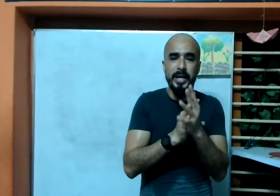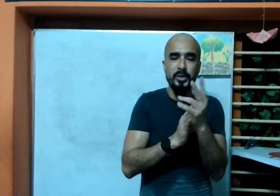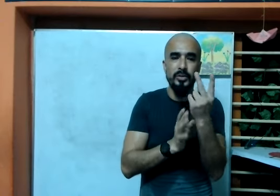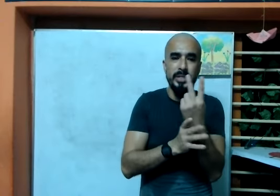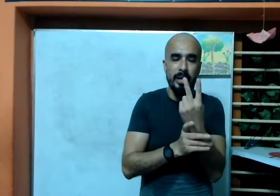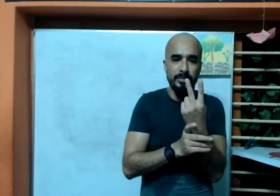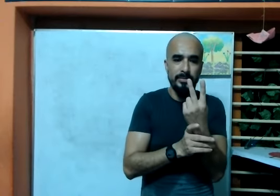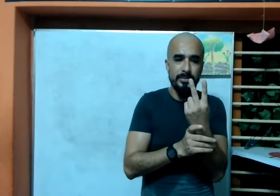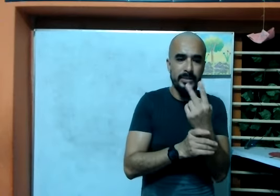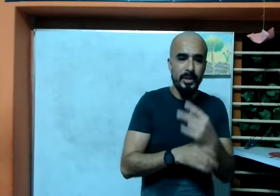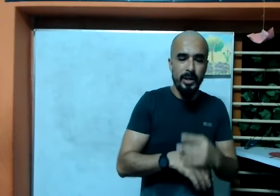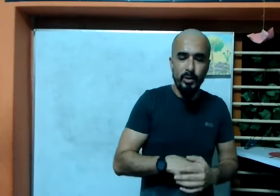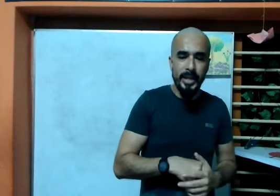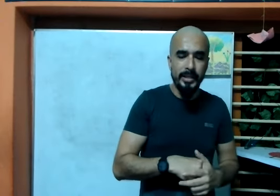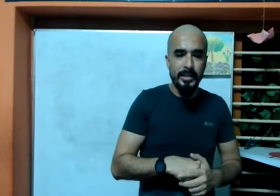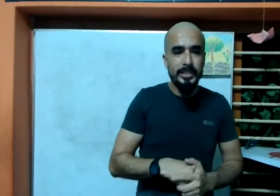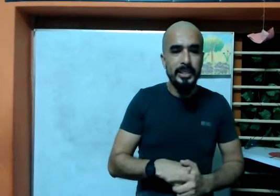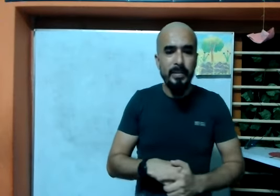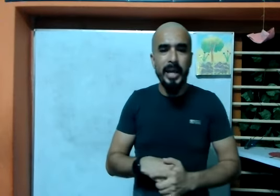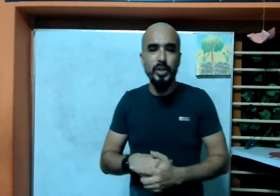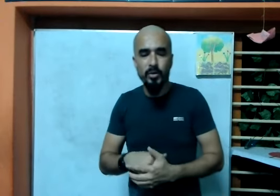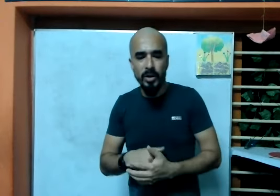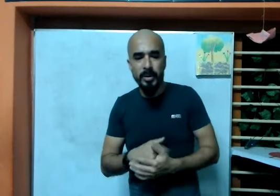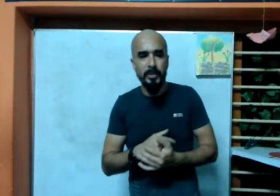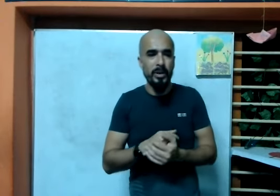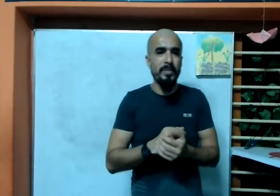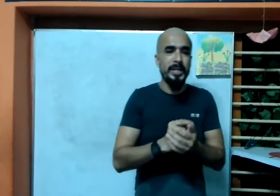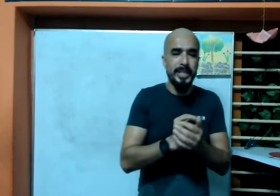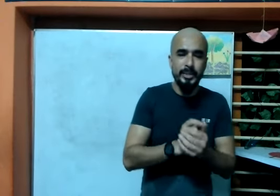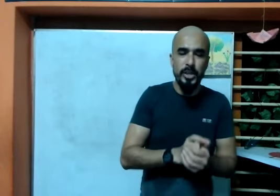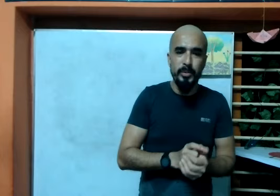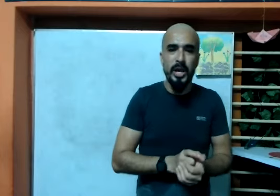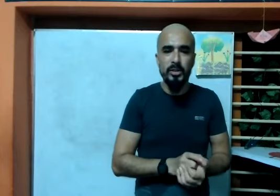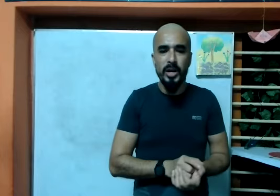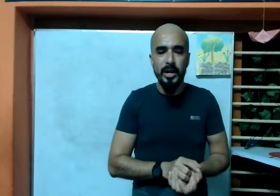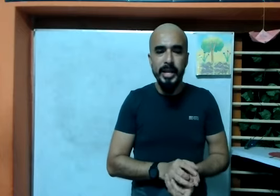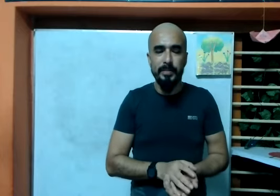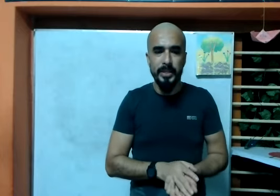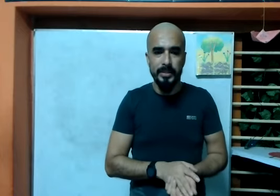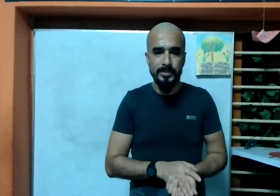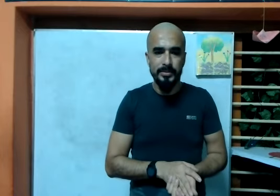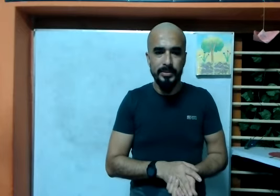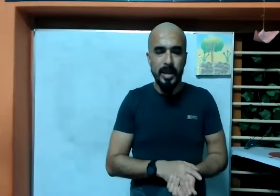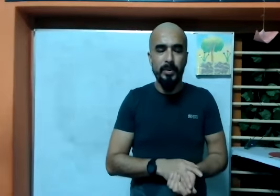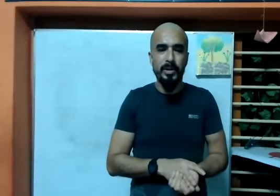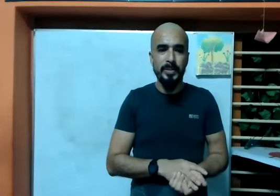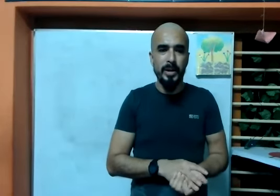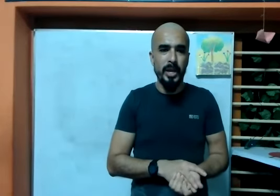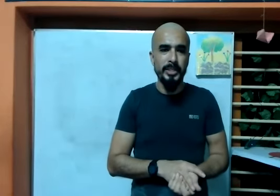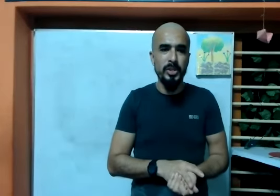হলো দুইটা। ওকে, যেটা আমরা আলোচনা করলাম, আমরা বললাম যে কিছুই বোঝানোর দরকার নেই আপনাদের, আমি বললাম আপনারা মনে হয় কিছুই